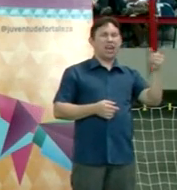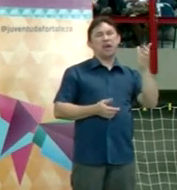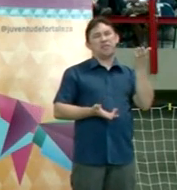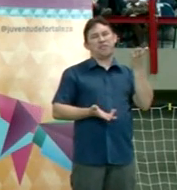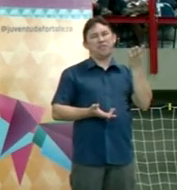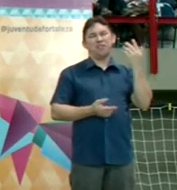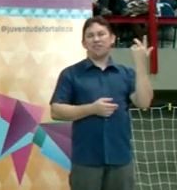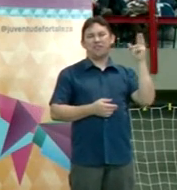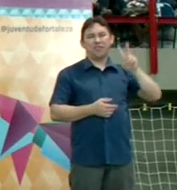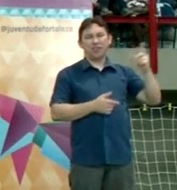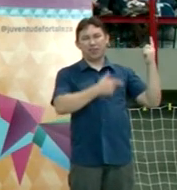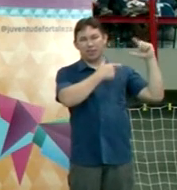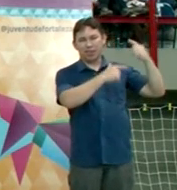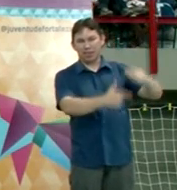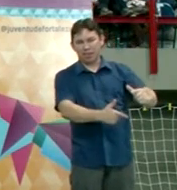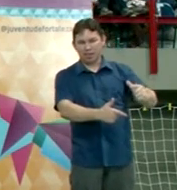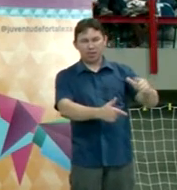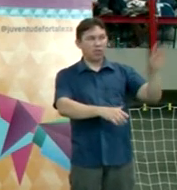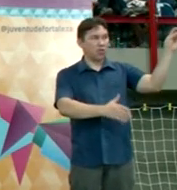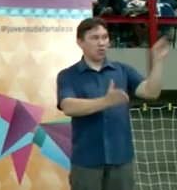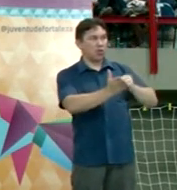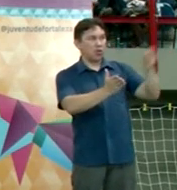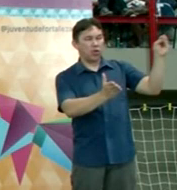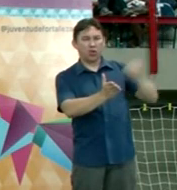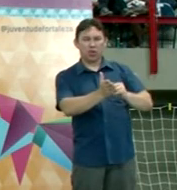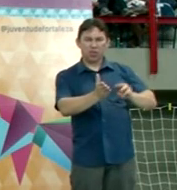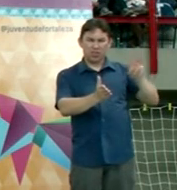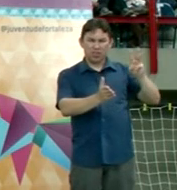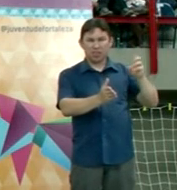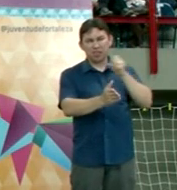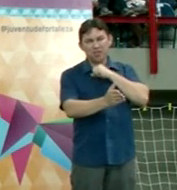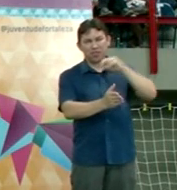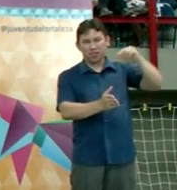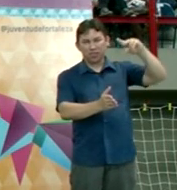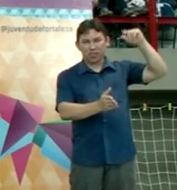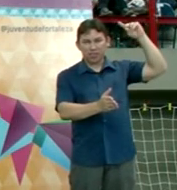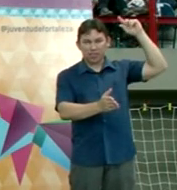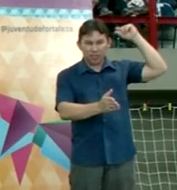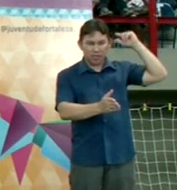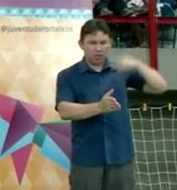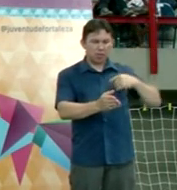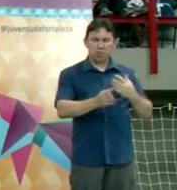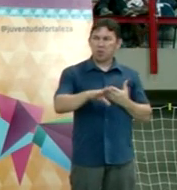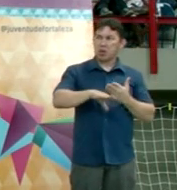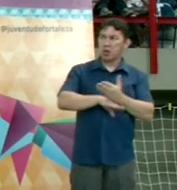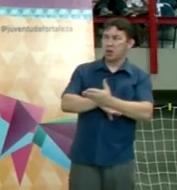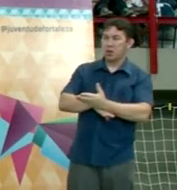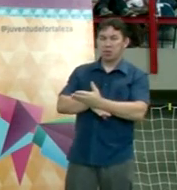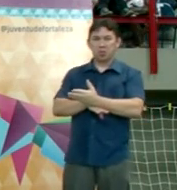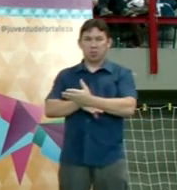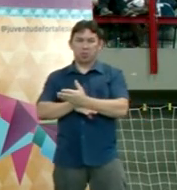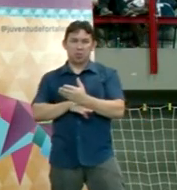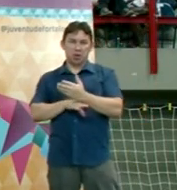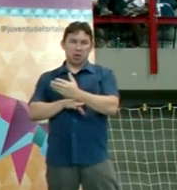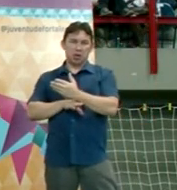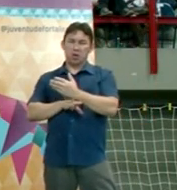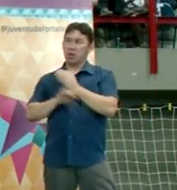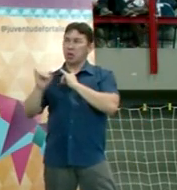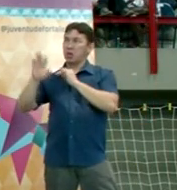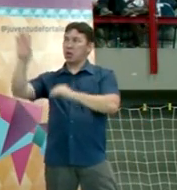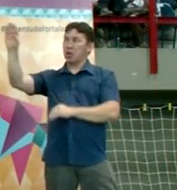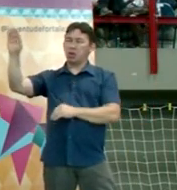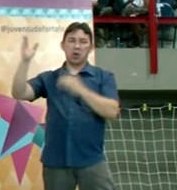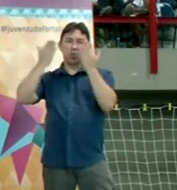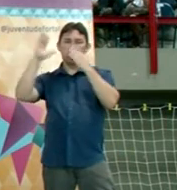foi elaborado segundo o guia de elaboração de itens, uma questão antiga, entra na internet, pega uma curiosidade